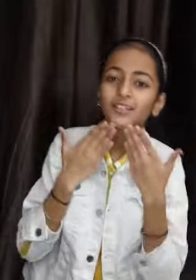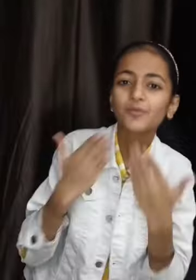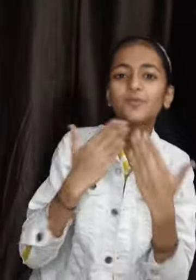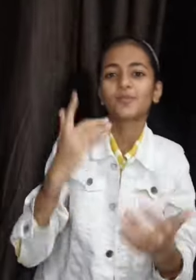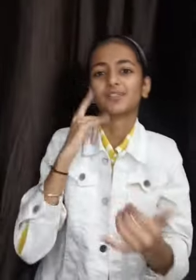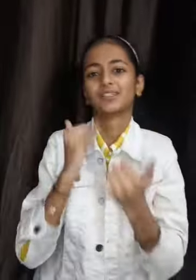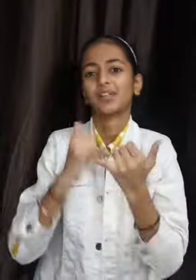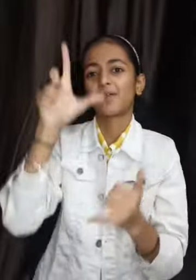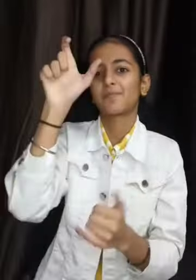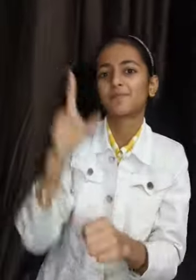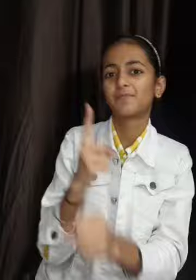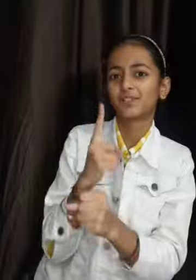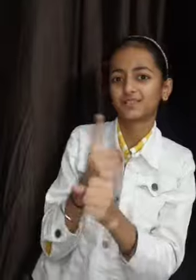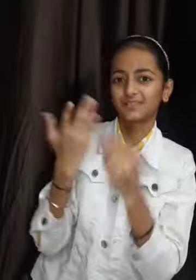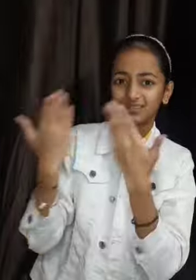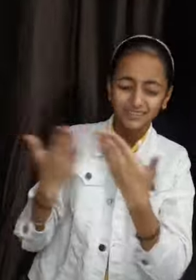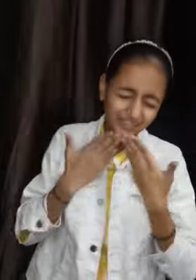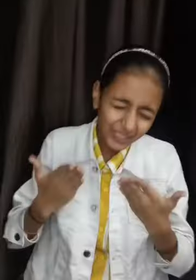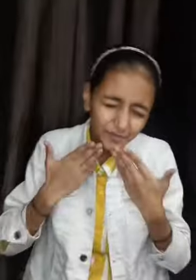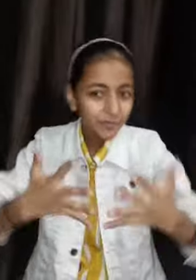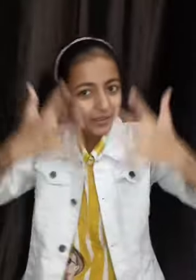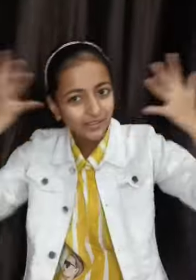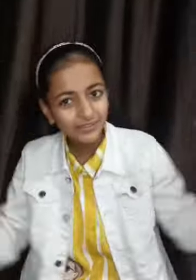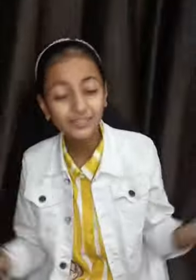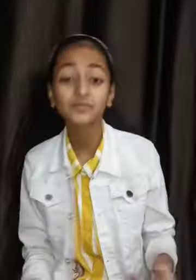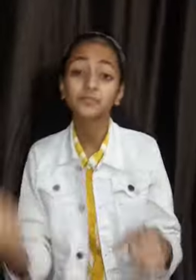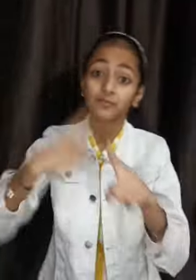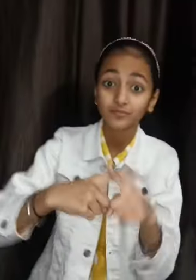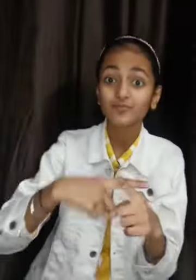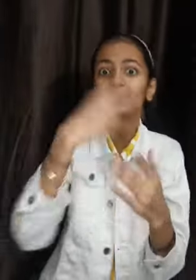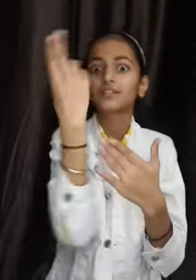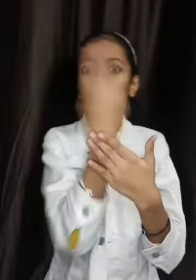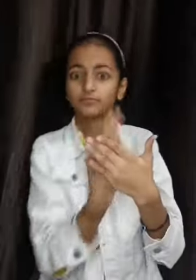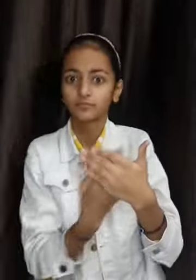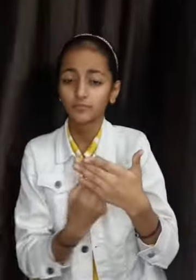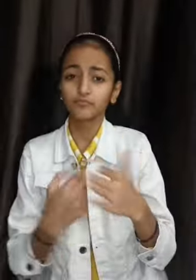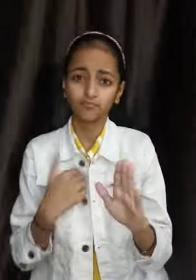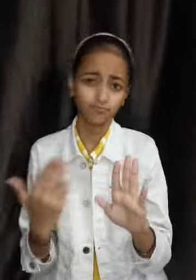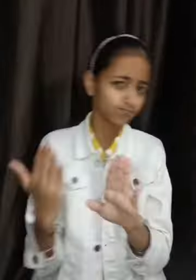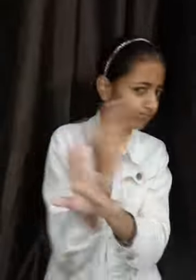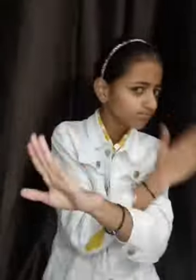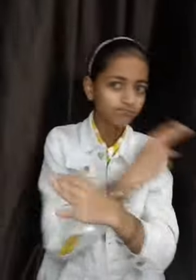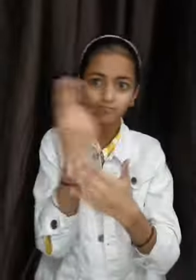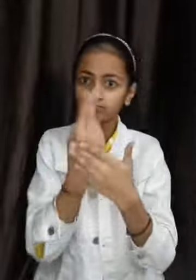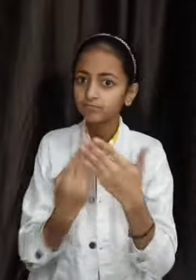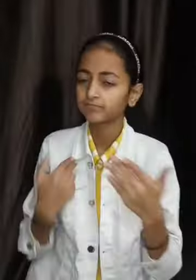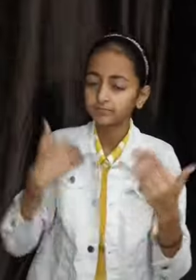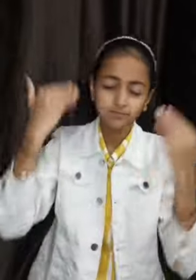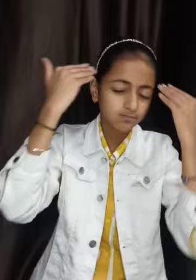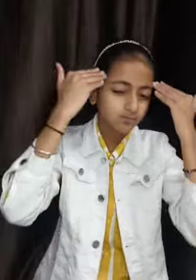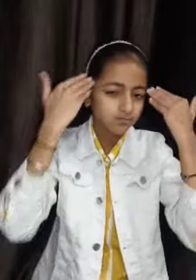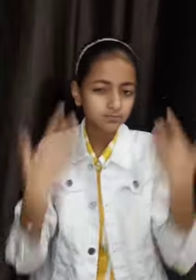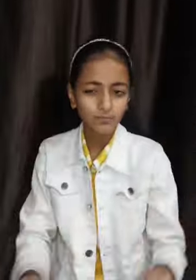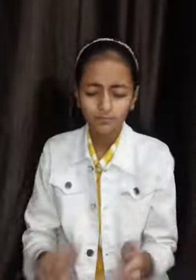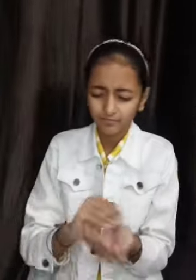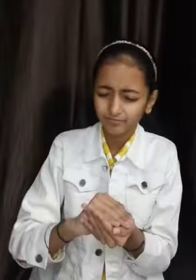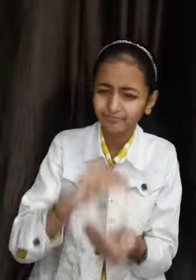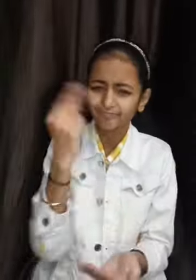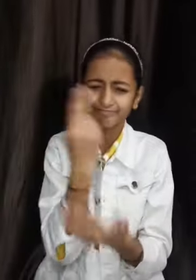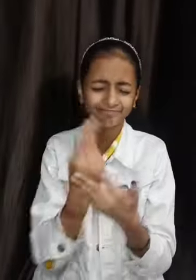मैं अपने उस अध्यापक की बहुत आभारी हूँ जिन्होंने हमें इतना सक्षम बनाया। साथ ही मैं कला शिक्षा की भी बहुत आभारी